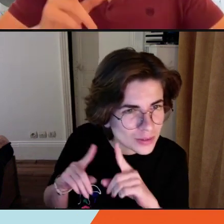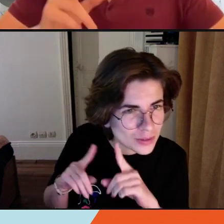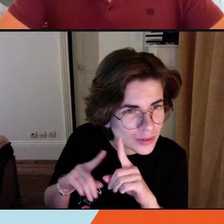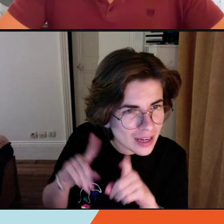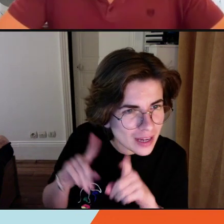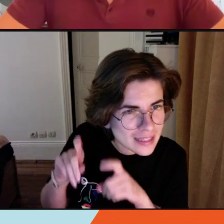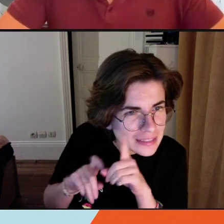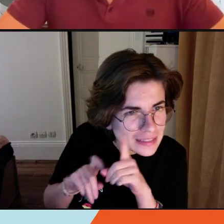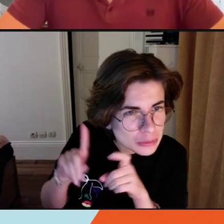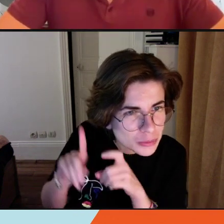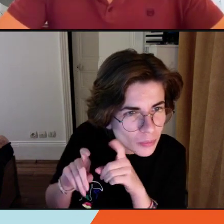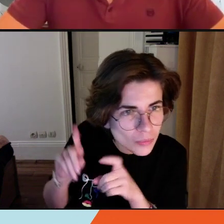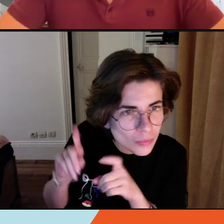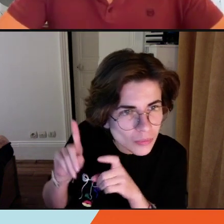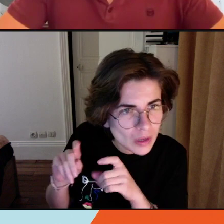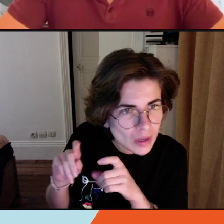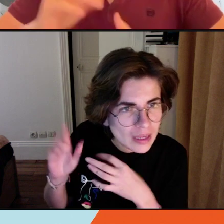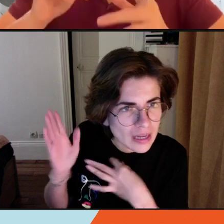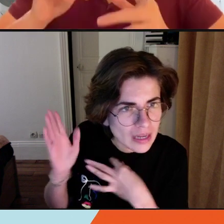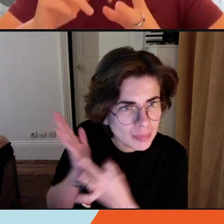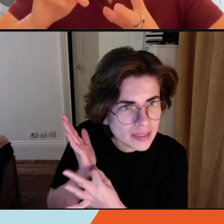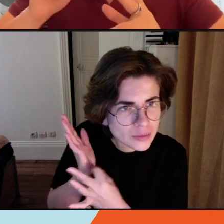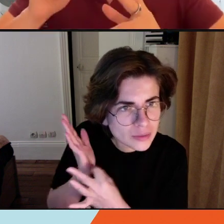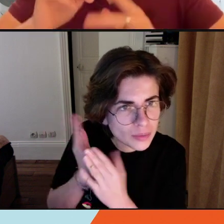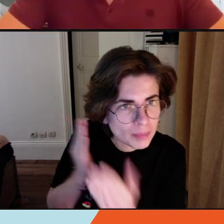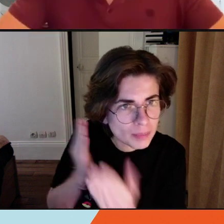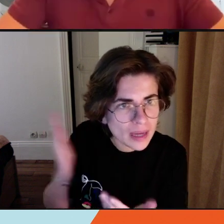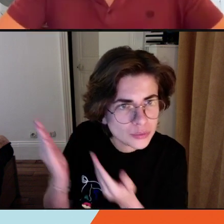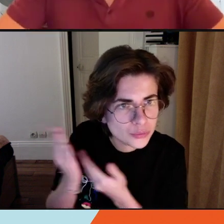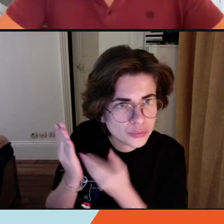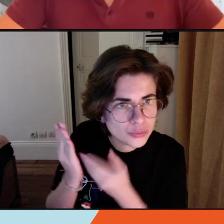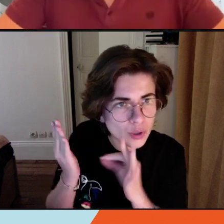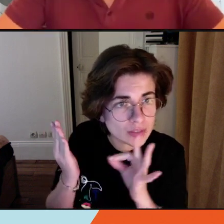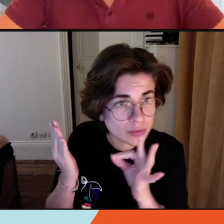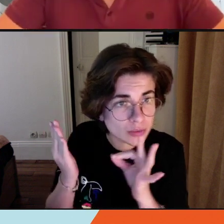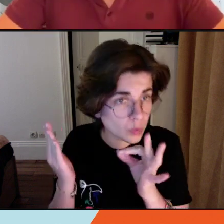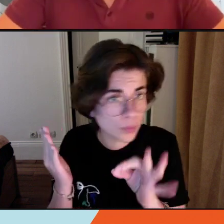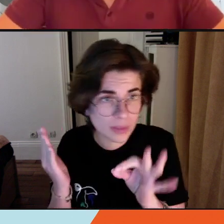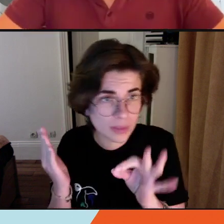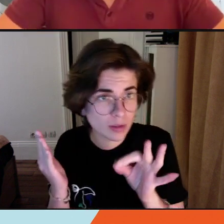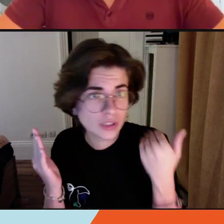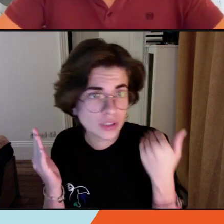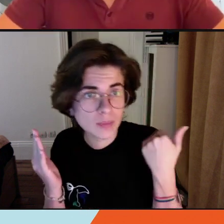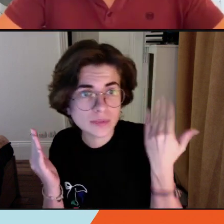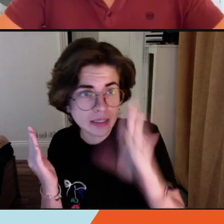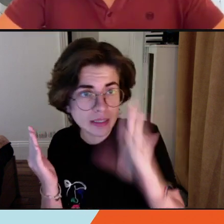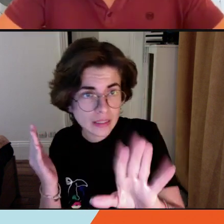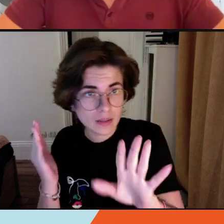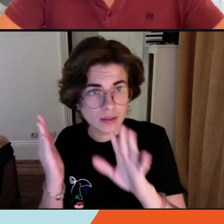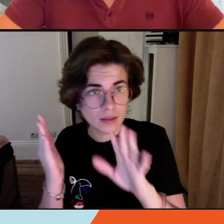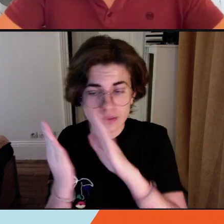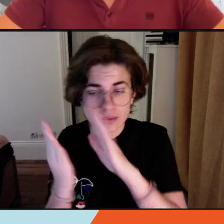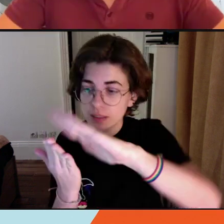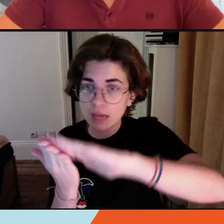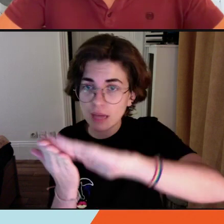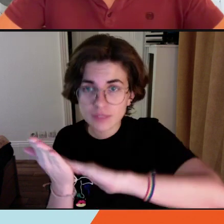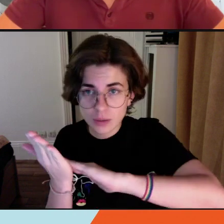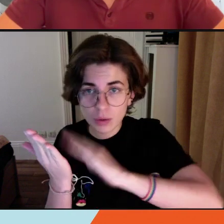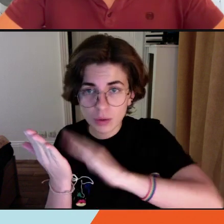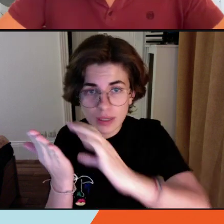les questions. Juste, L'application te met par-dessus le reste. Oui, comme je l'ai montré. C'est la vidéo